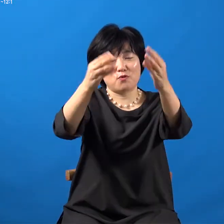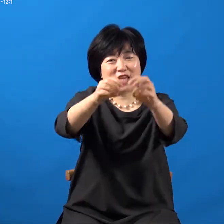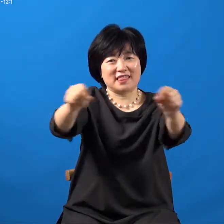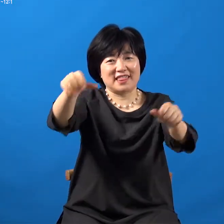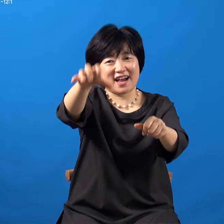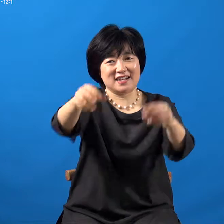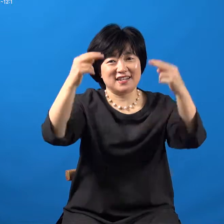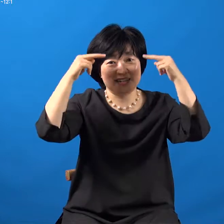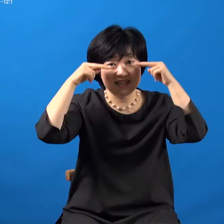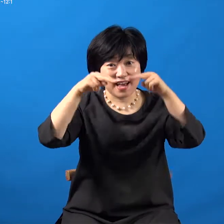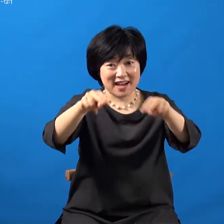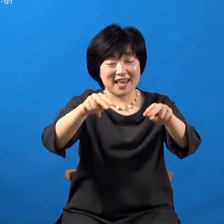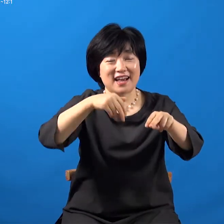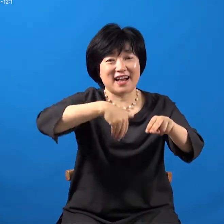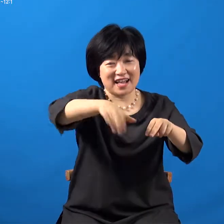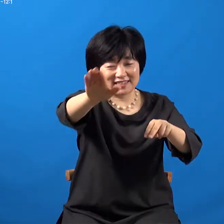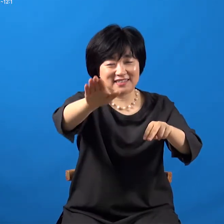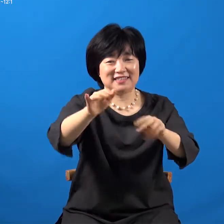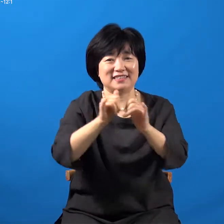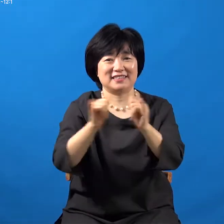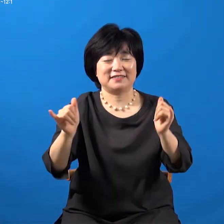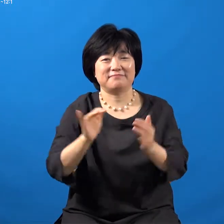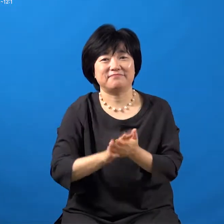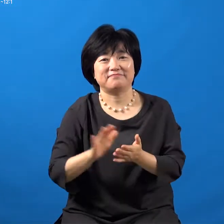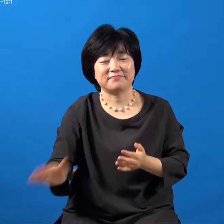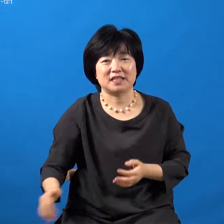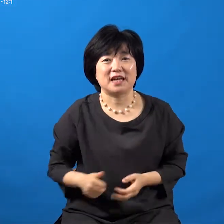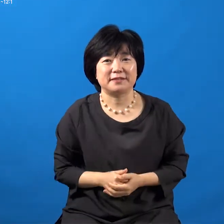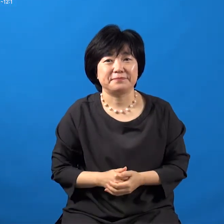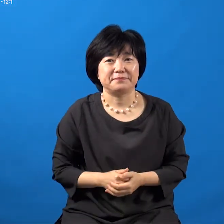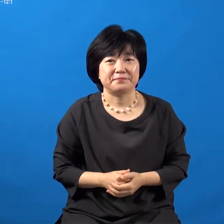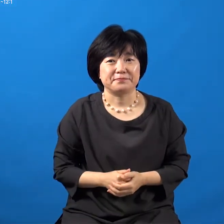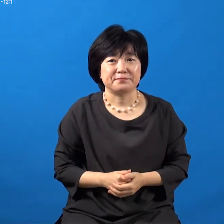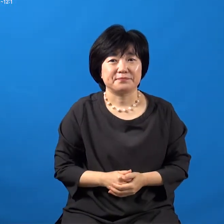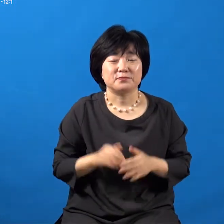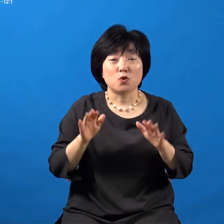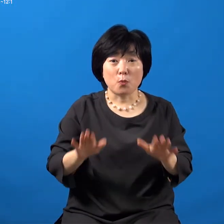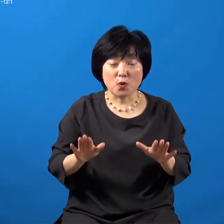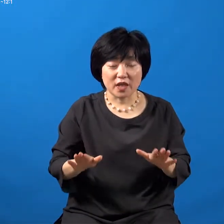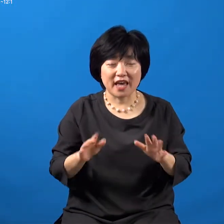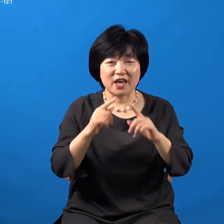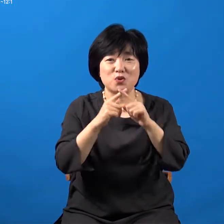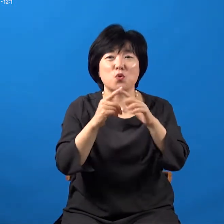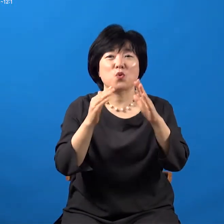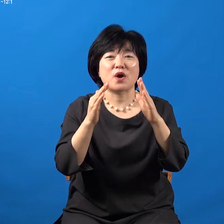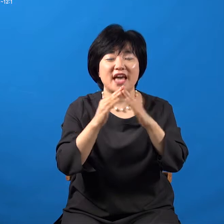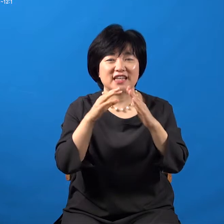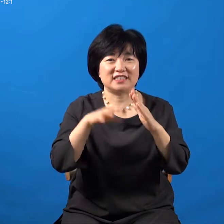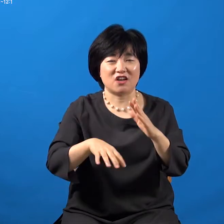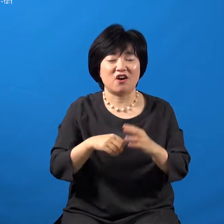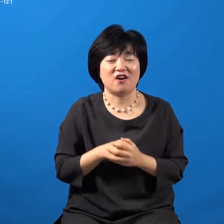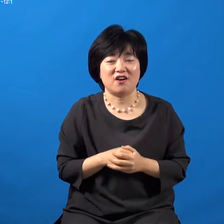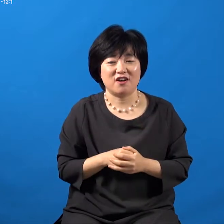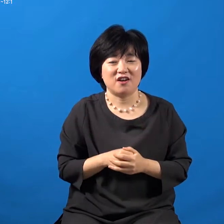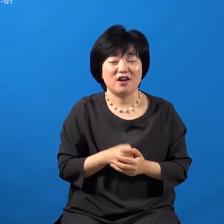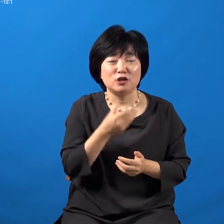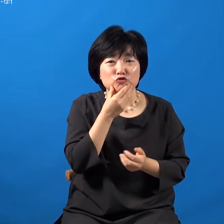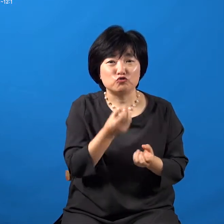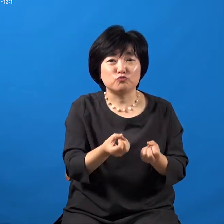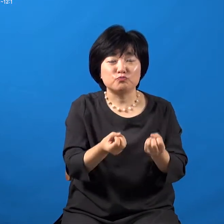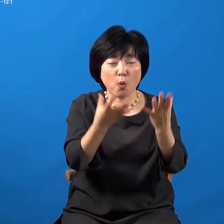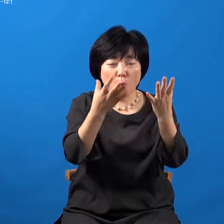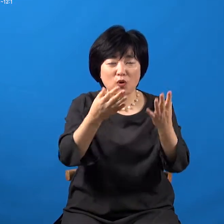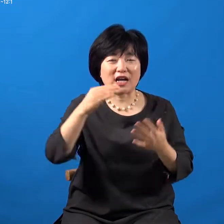떠나는 삶의 모습을 말합니다. 이번에 저희 교회에서